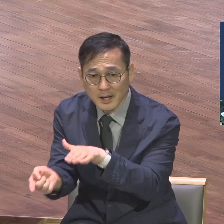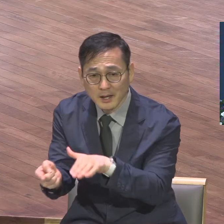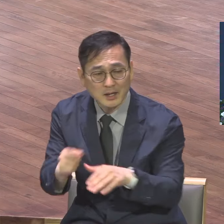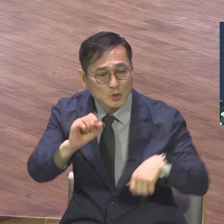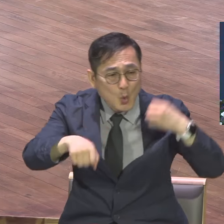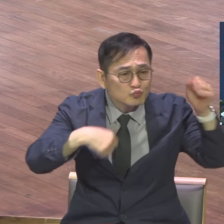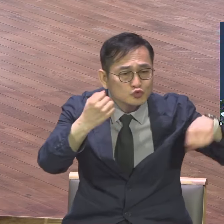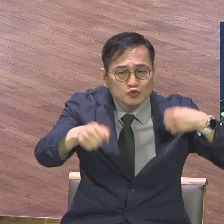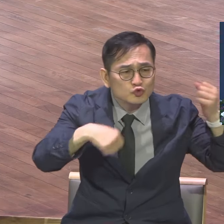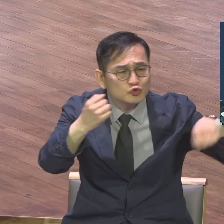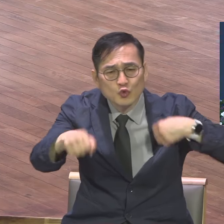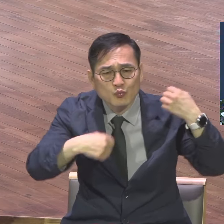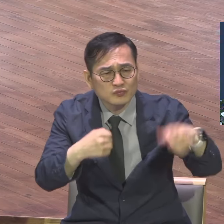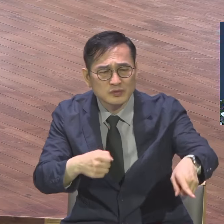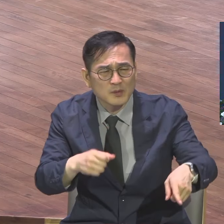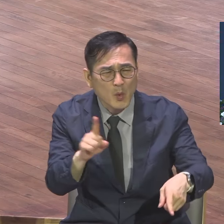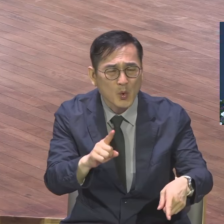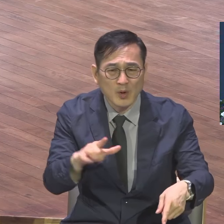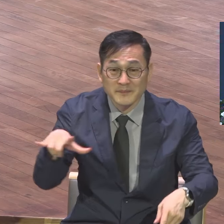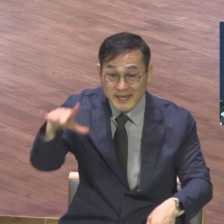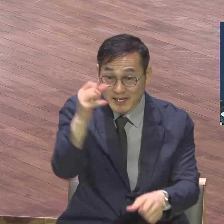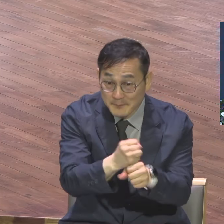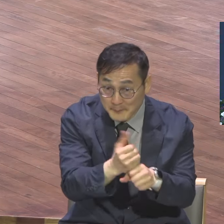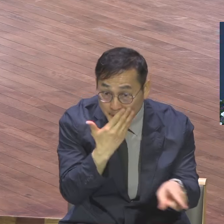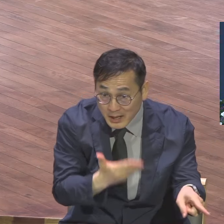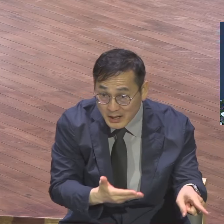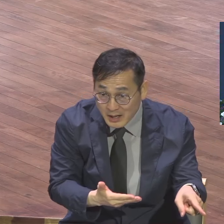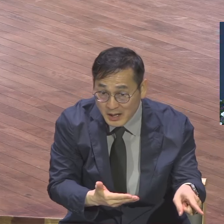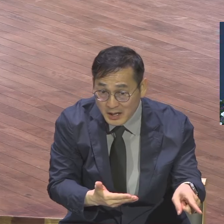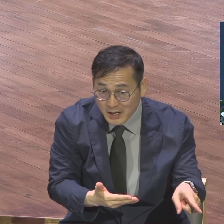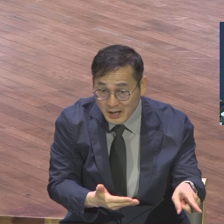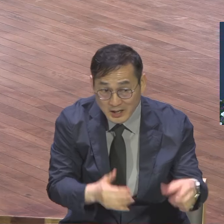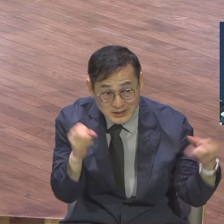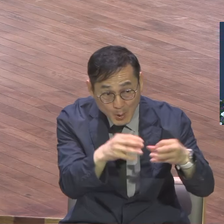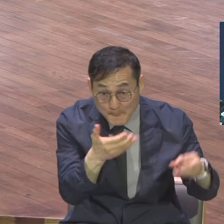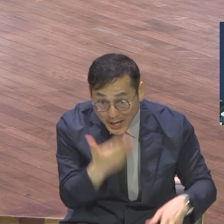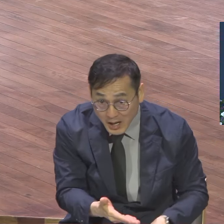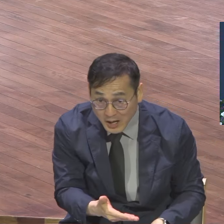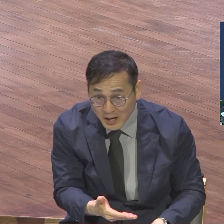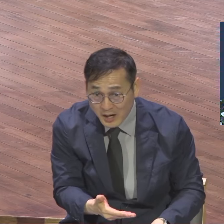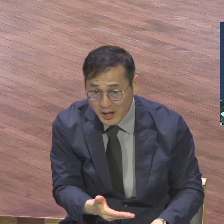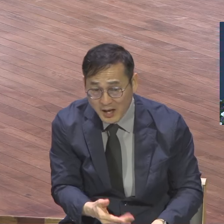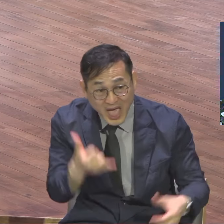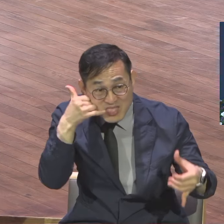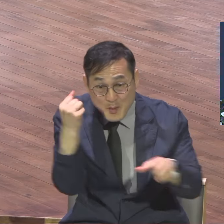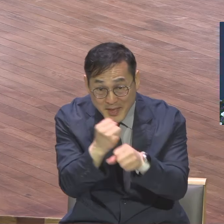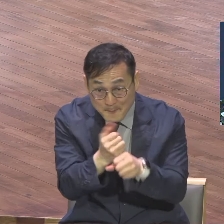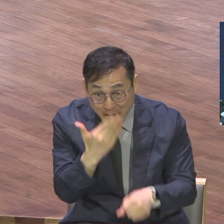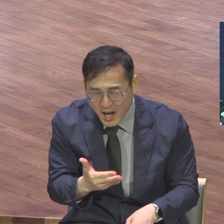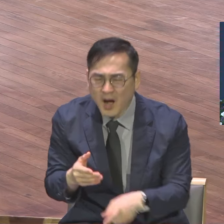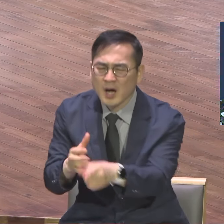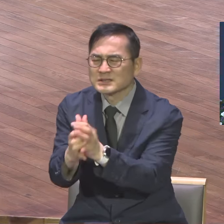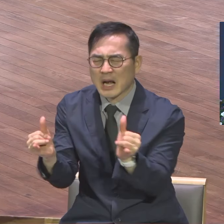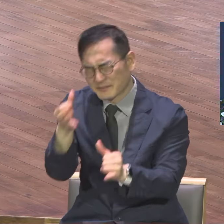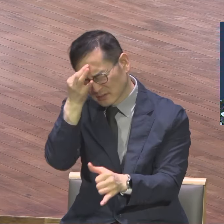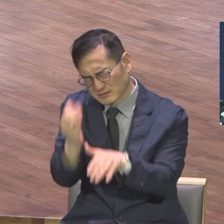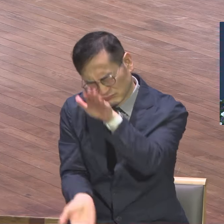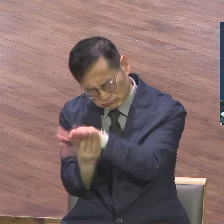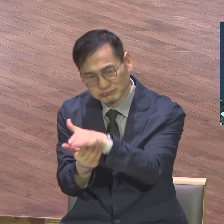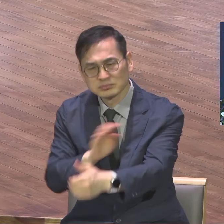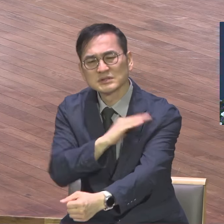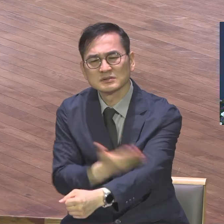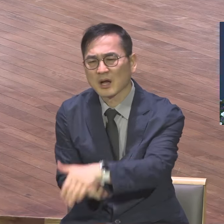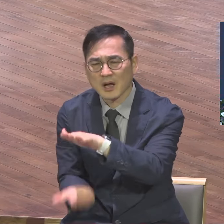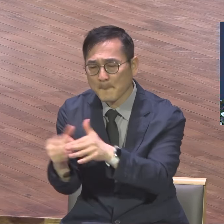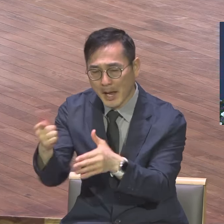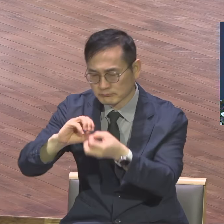막 비행기도 만들고 로켓도 만들고 막 그냥 뭐라 막 핸드폰 보세요. 그냥 뭐 이상 하나만 들고 있으면 뭐 다 되지. 이상하게